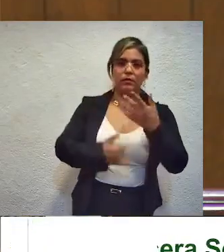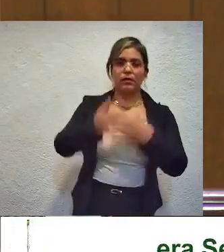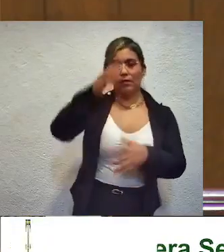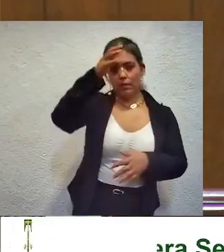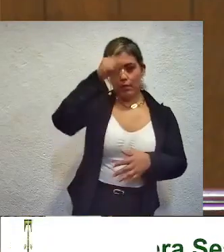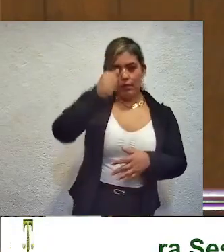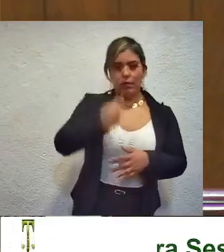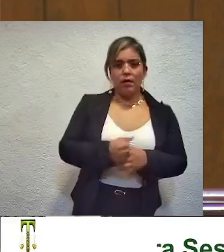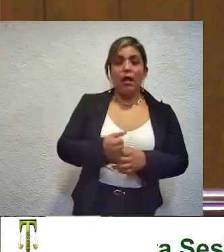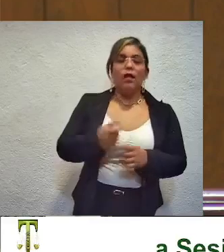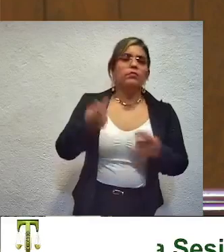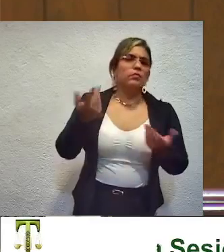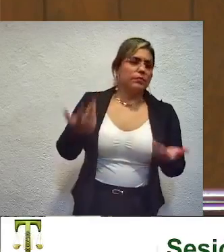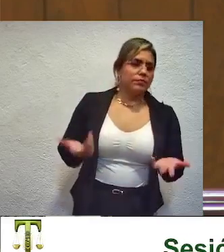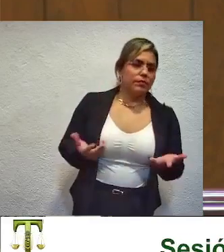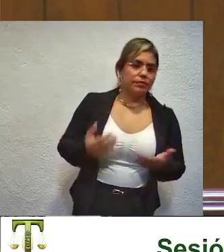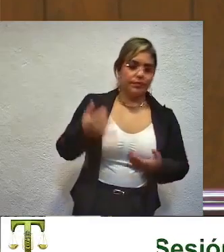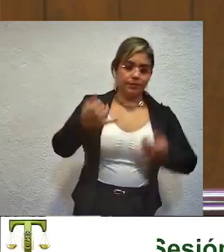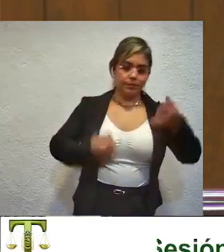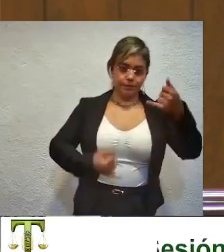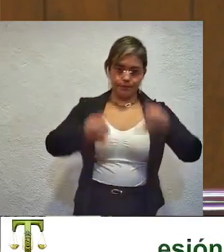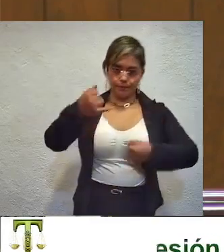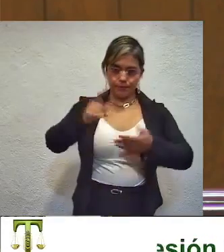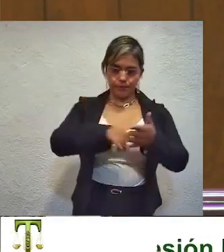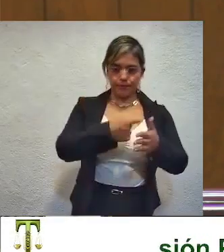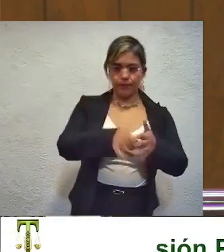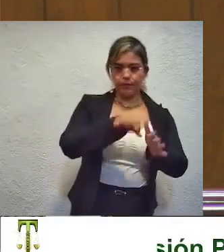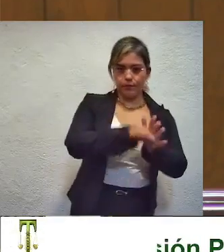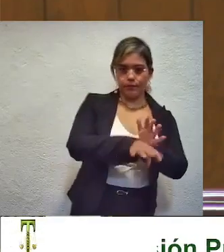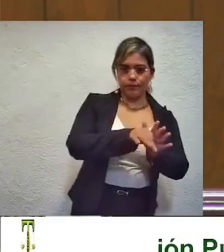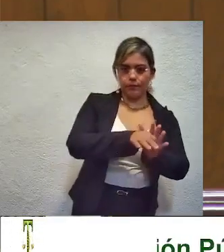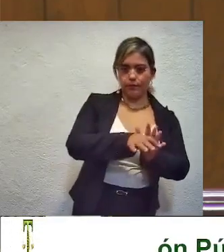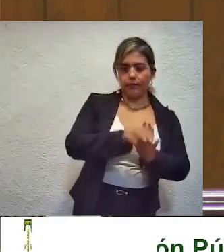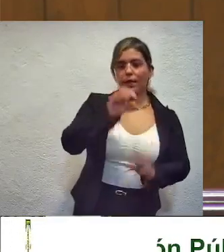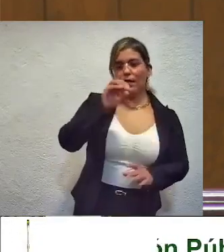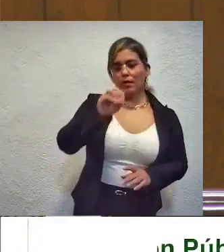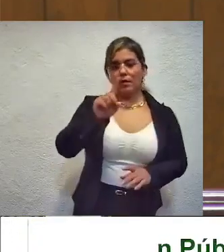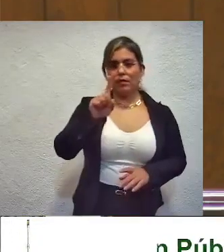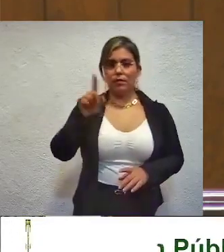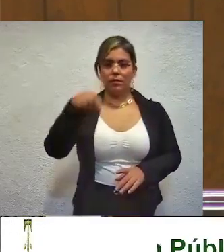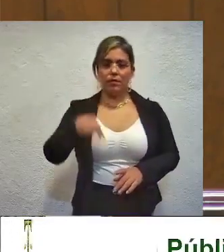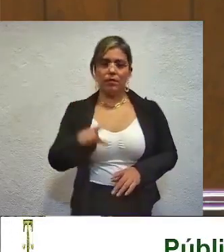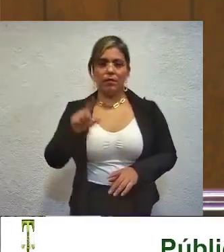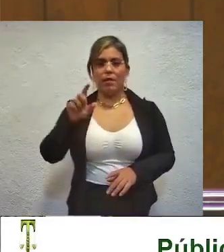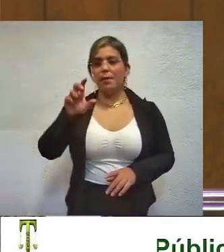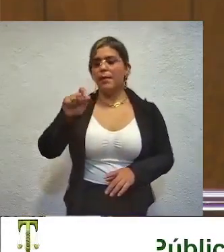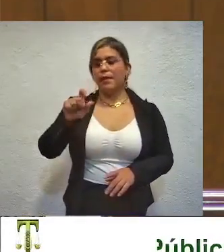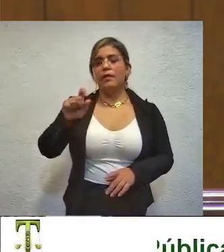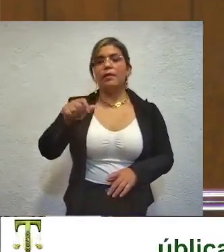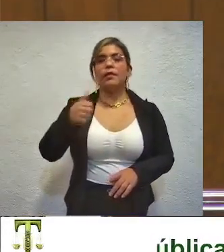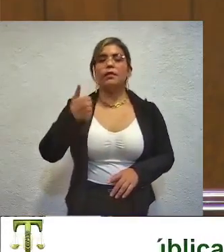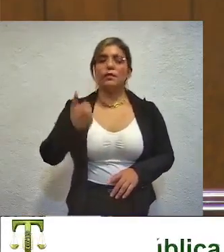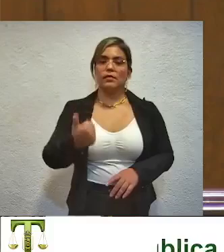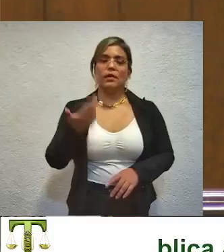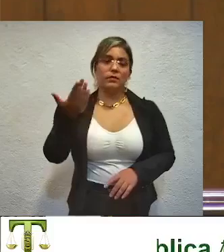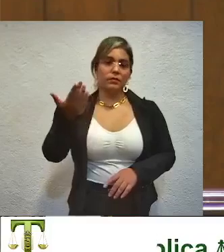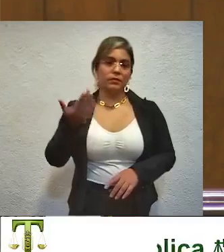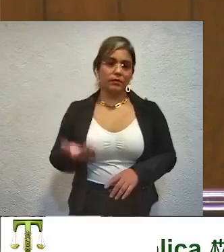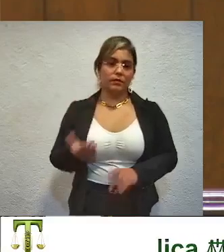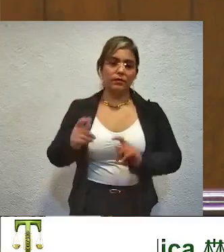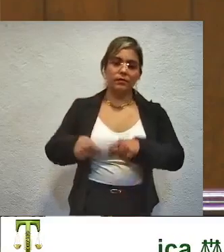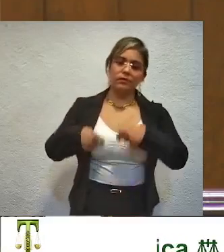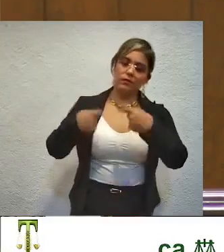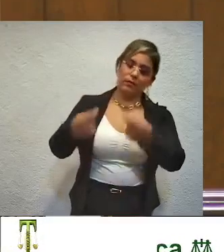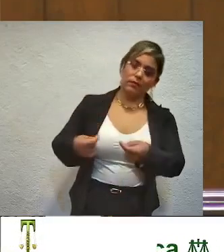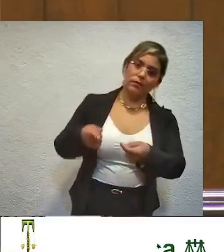acuerdo plenario relativo al juicio electoral ciudadano identificado con la clave 01/2026, el cual fue turnado a la ponencia